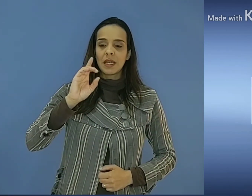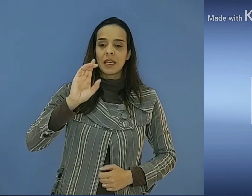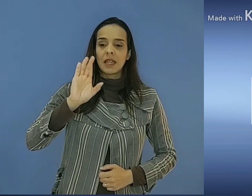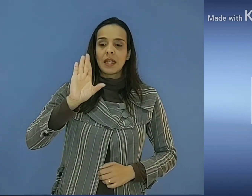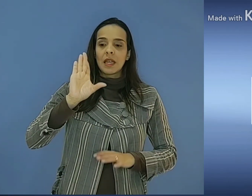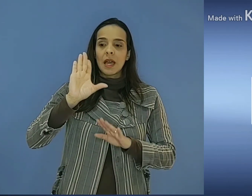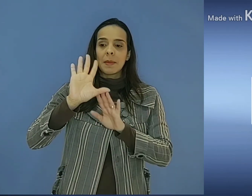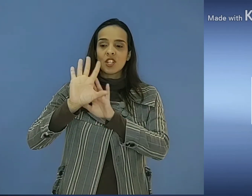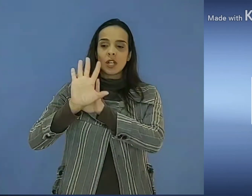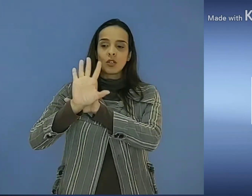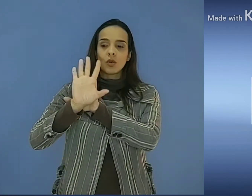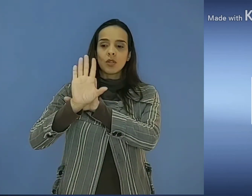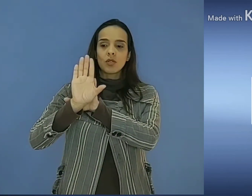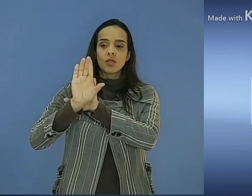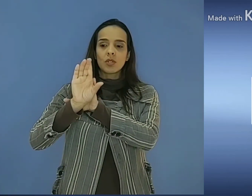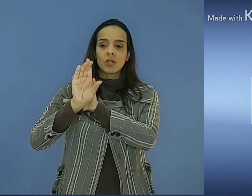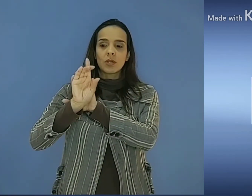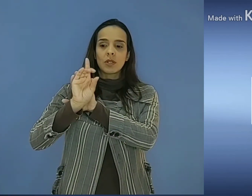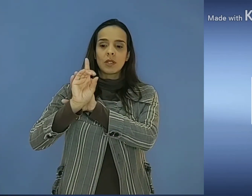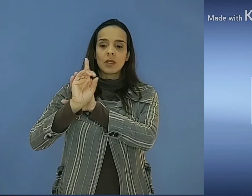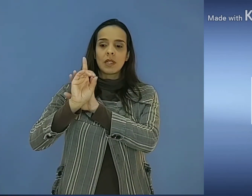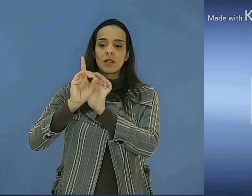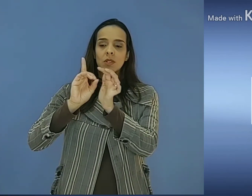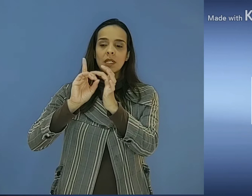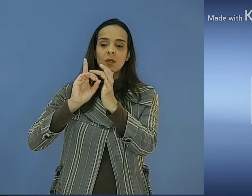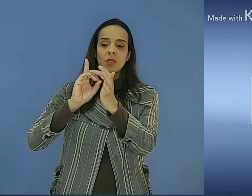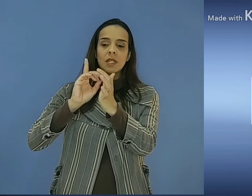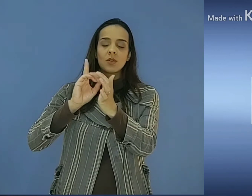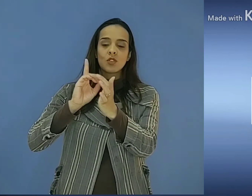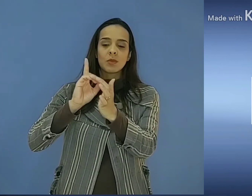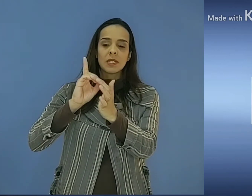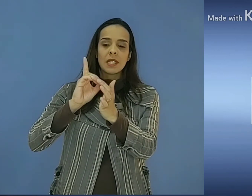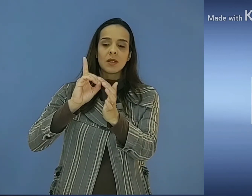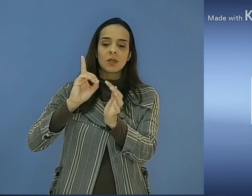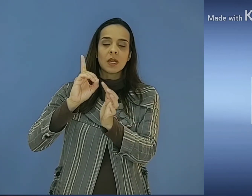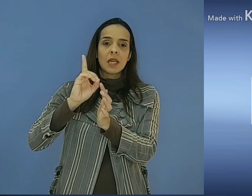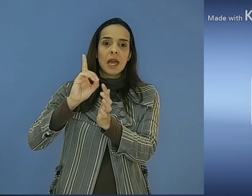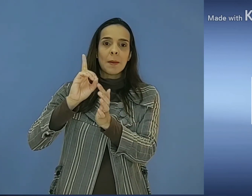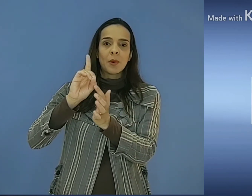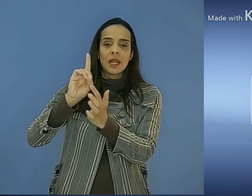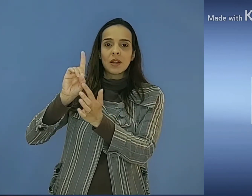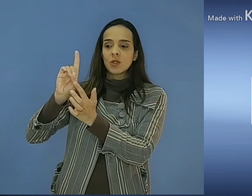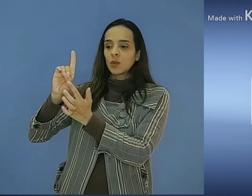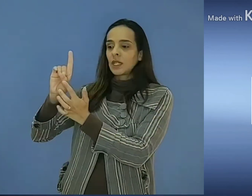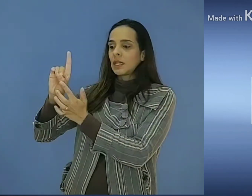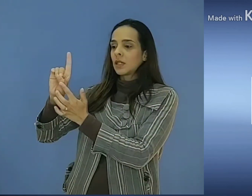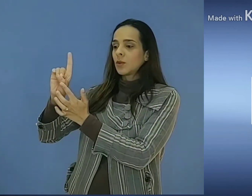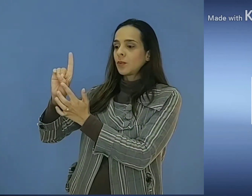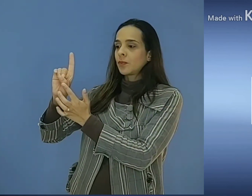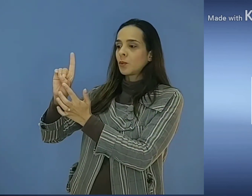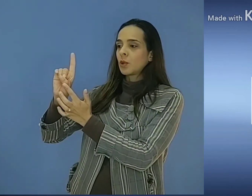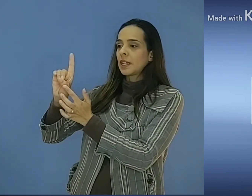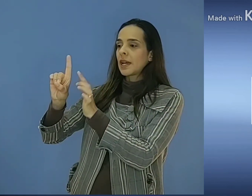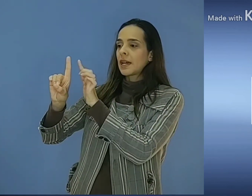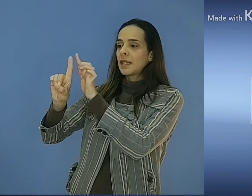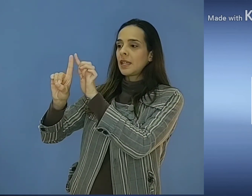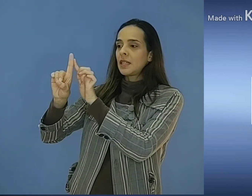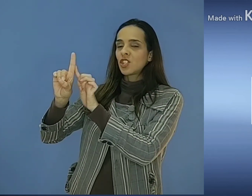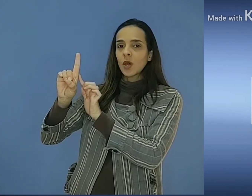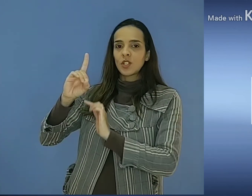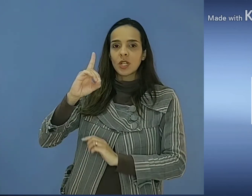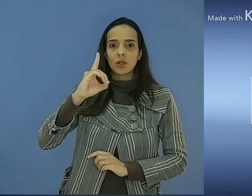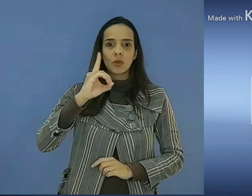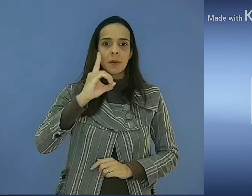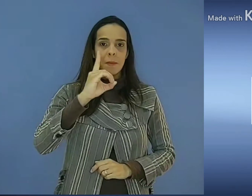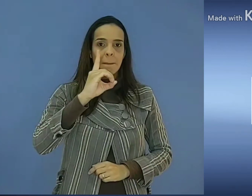Você vai abaixar todos os dedos aqui, os 3 últimos dedos, apoiá-los no dedão, no polegar